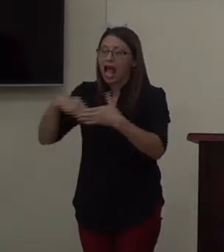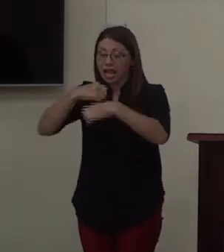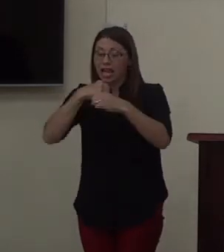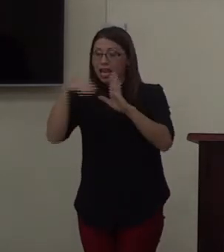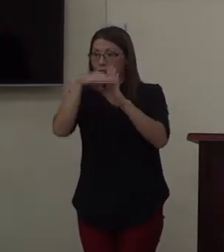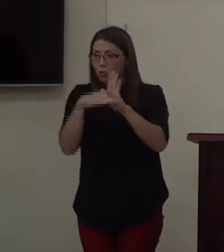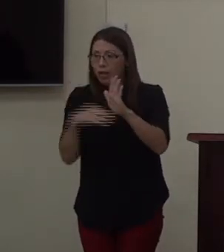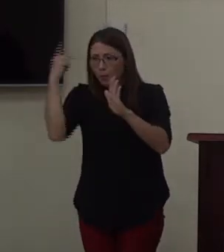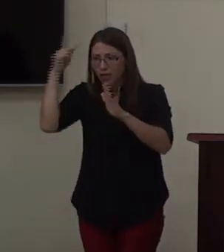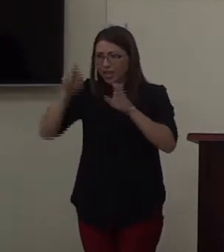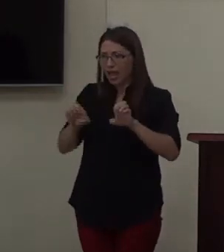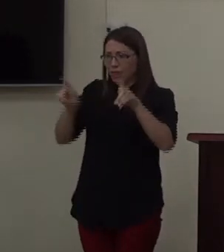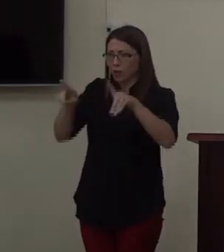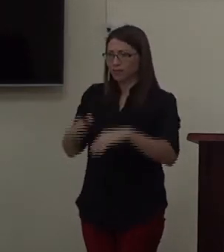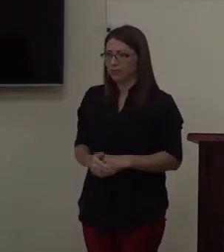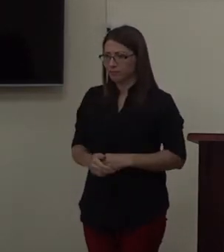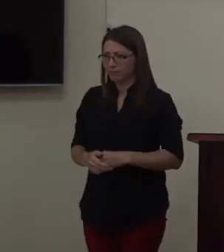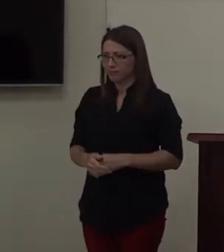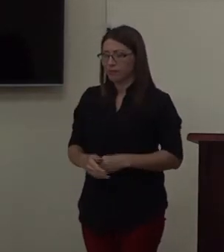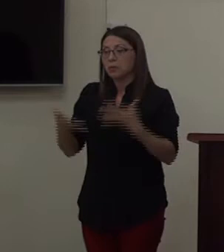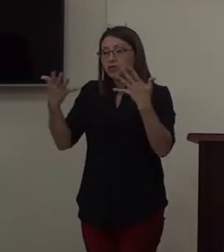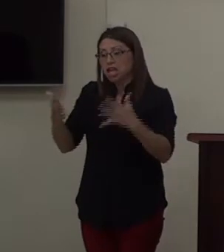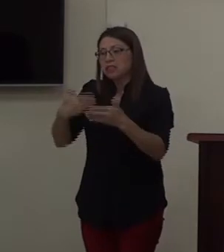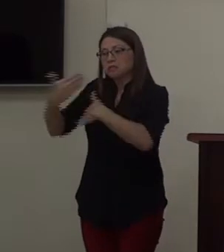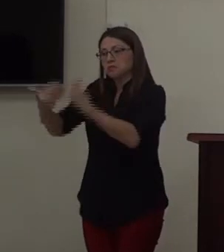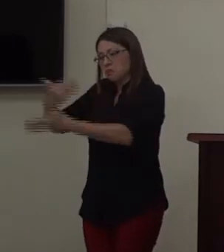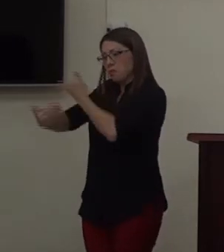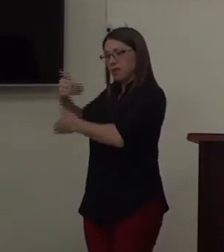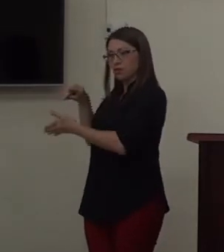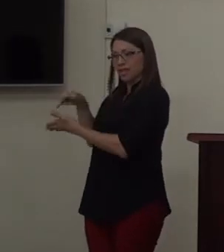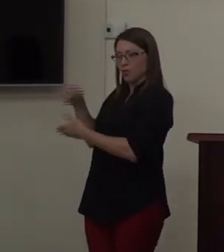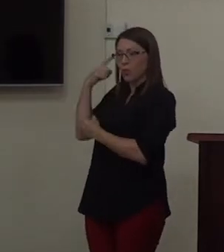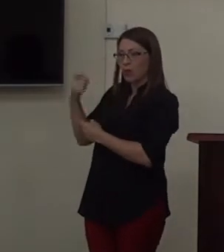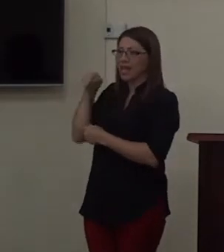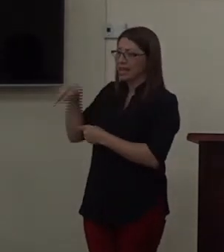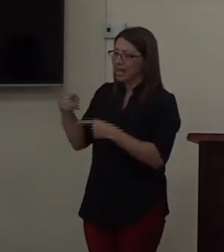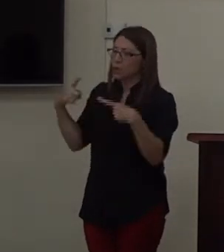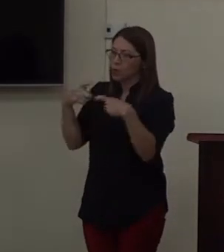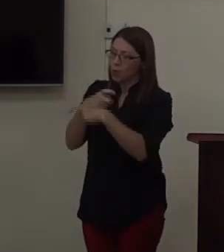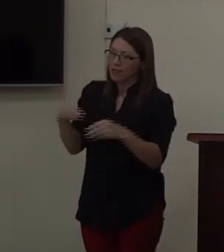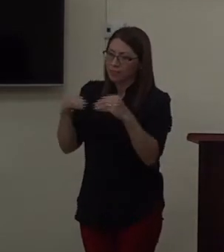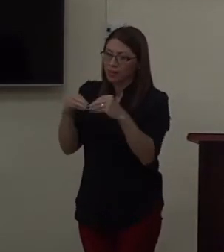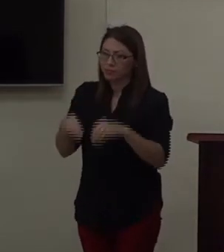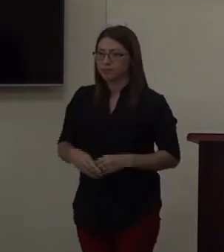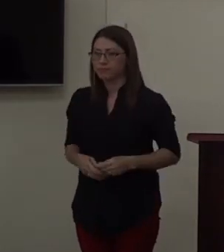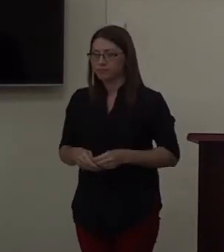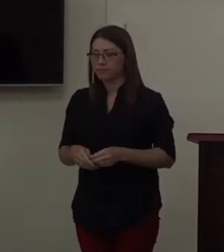política básicamente educativa. Bueno, ya volveremos a eso porque hay una complejidad aquí mucho mayor.